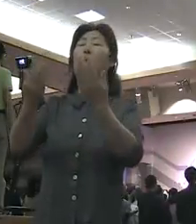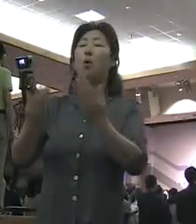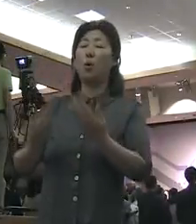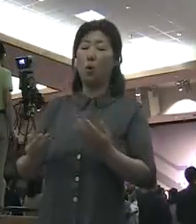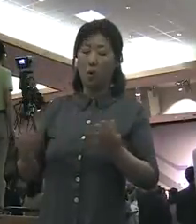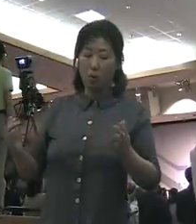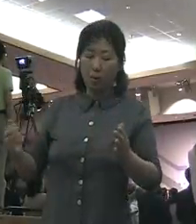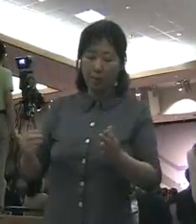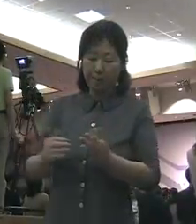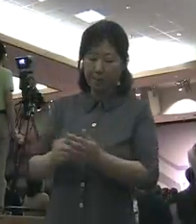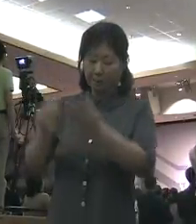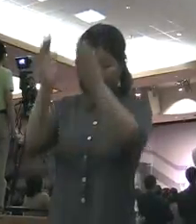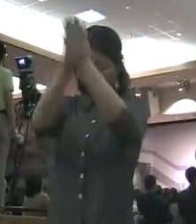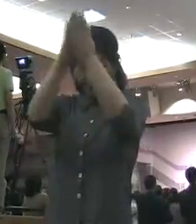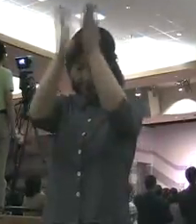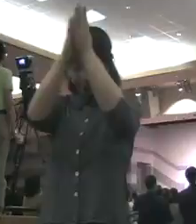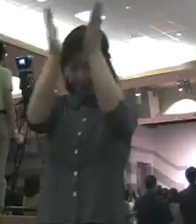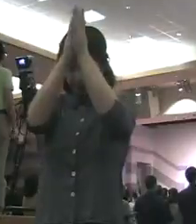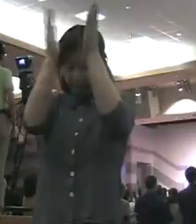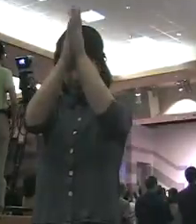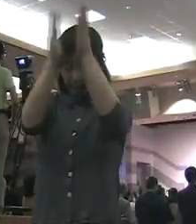주님께 경배의 박수 올려드립니다.